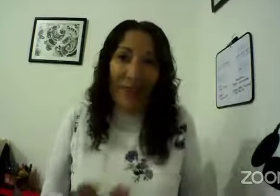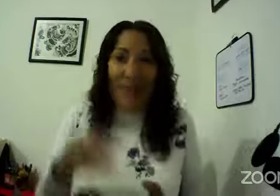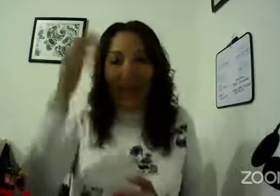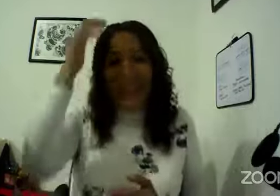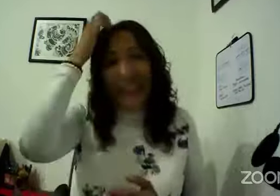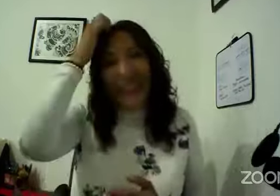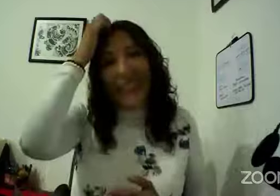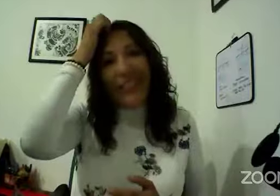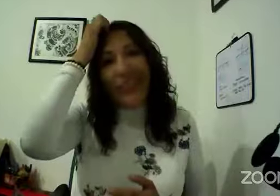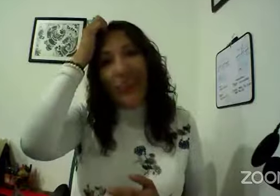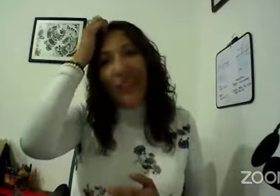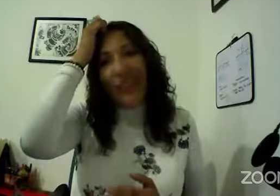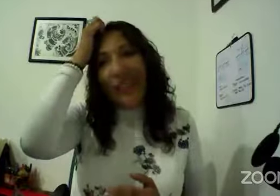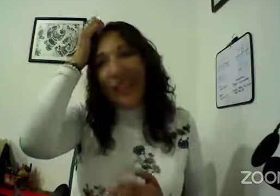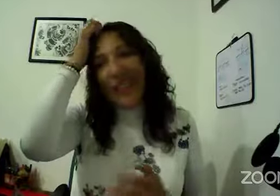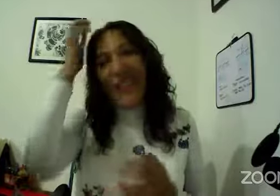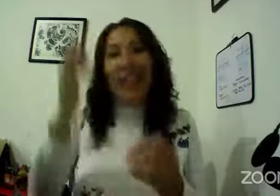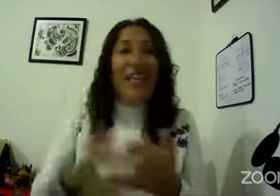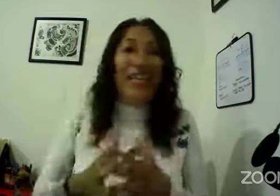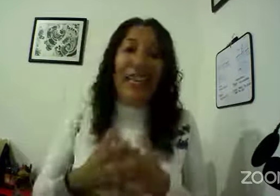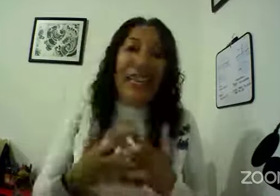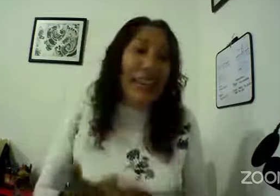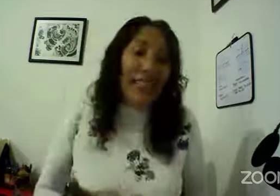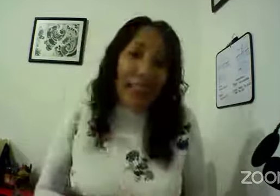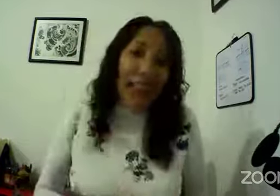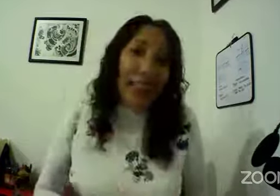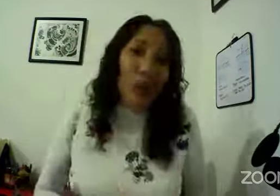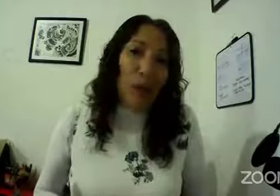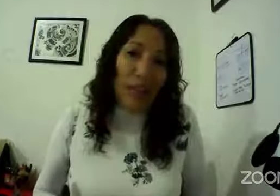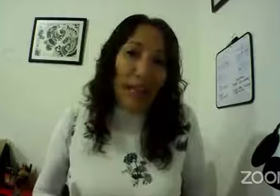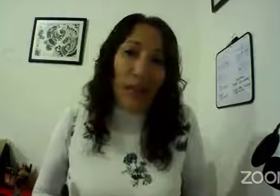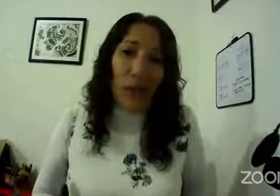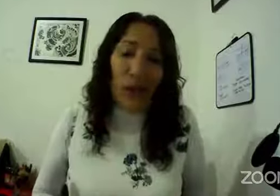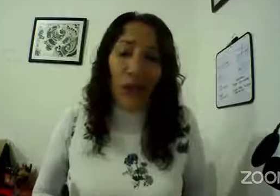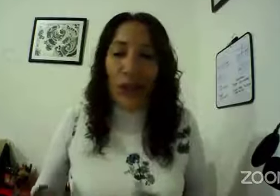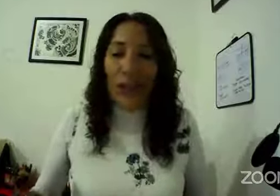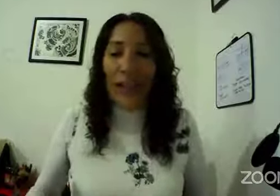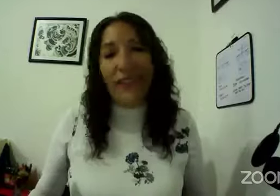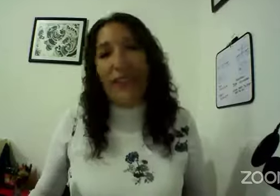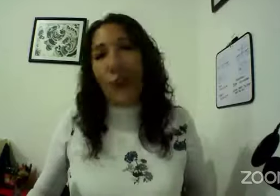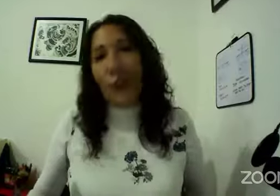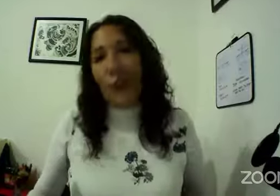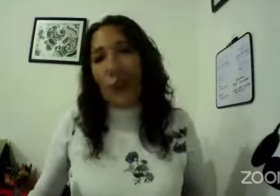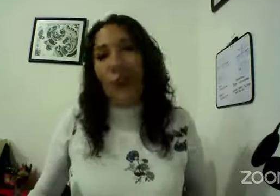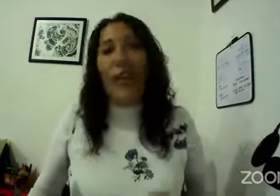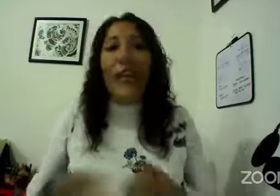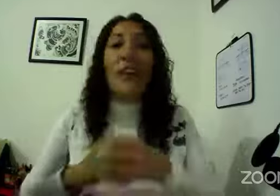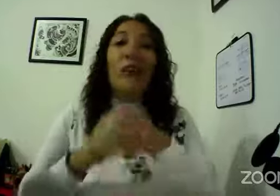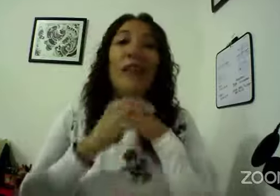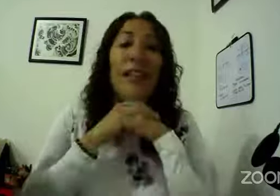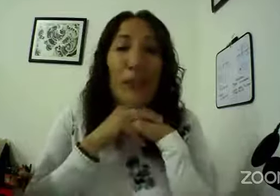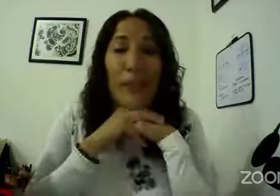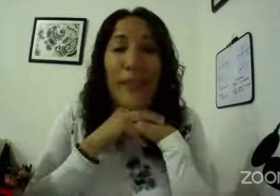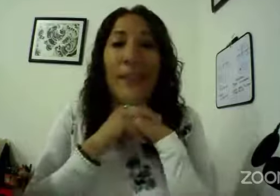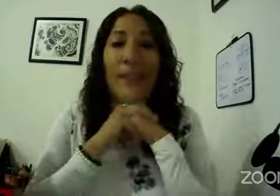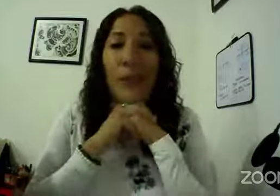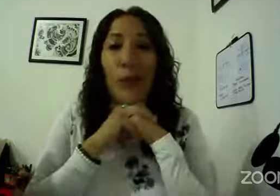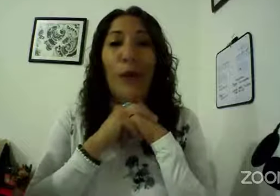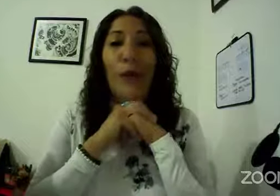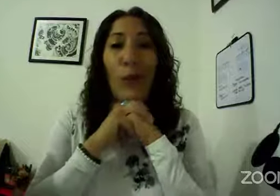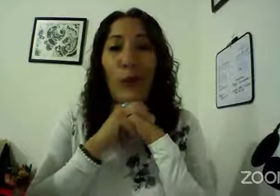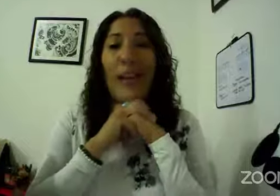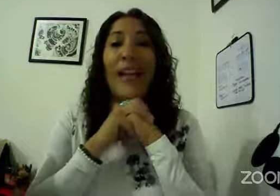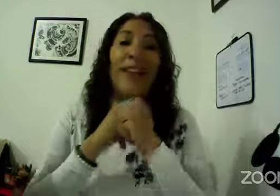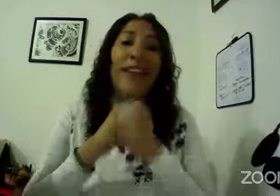gente. Necesitamos finalmente estar en comunicación con todas y con todos. No se les olvide hacer